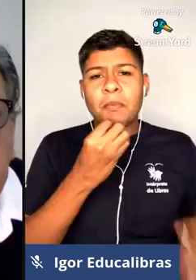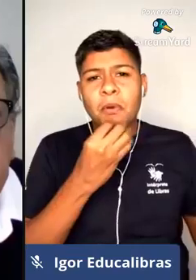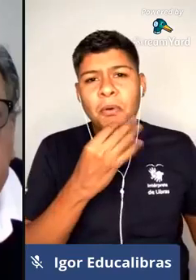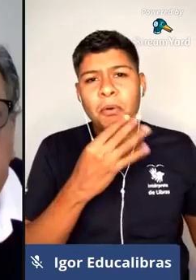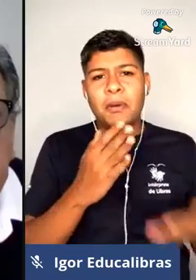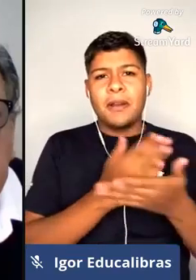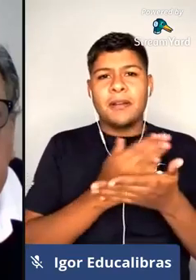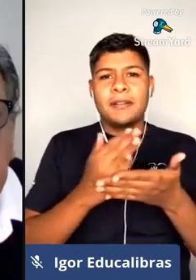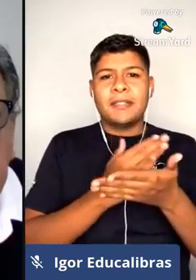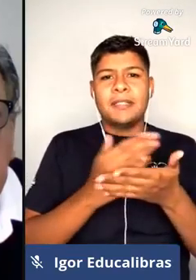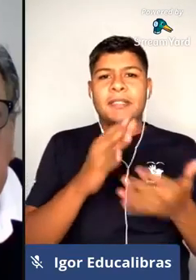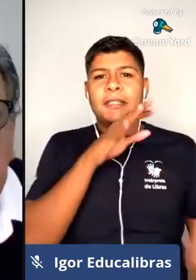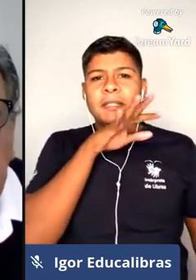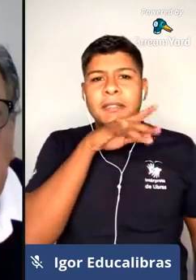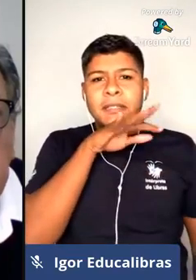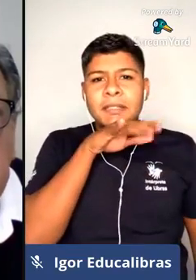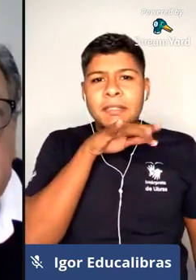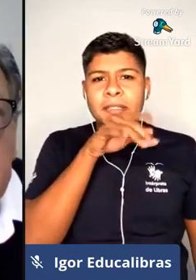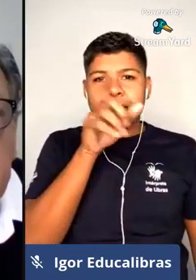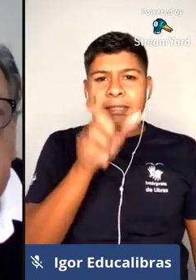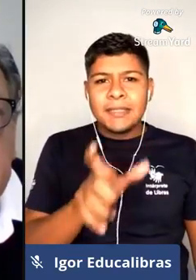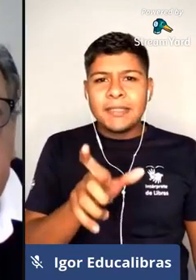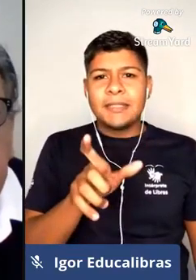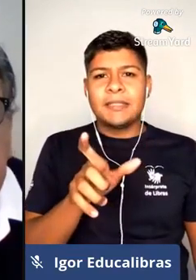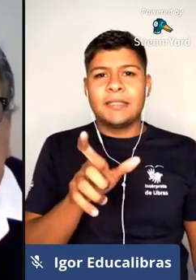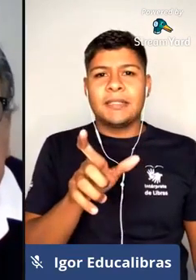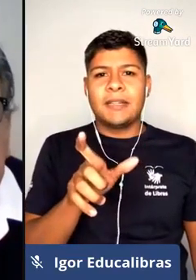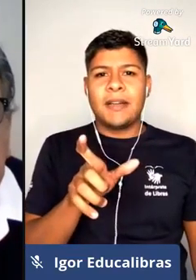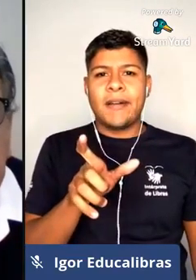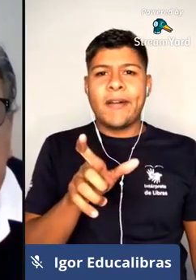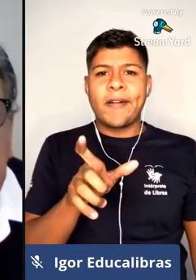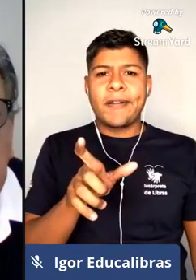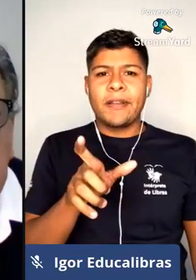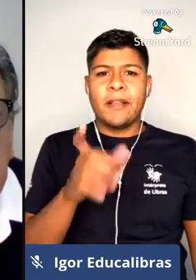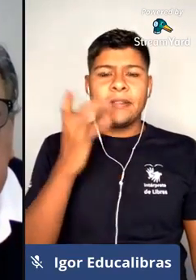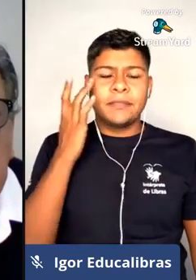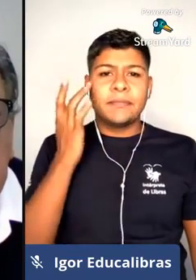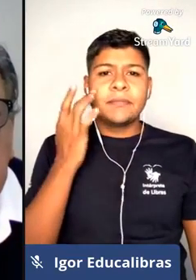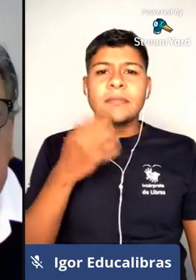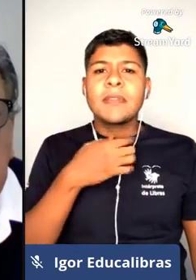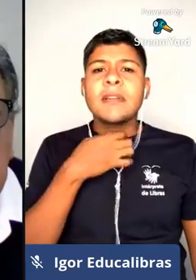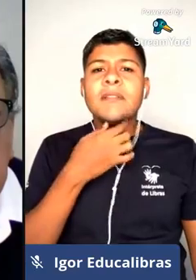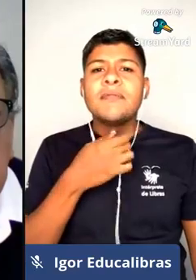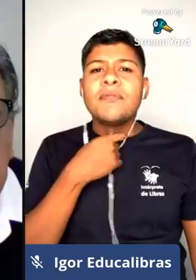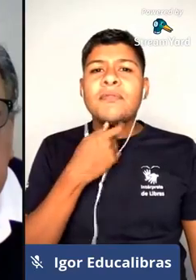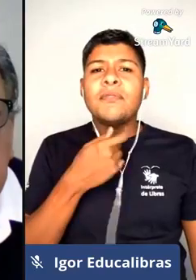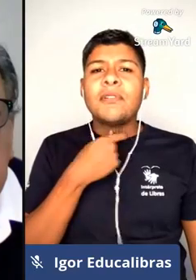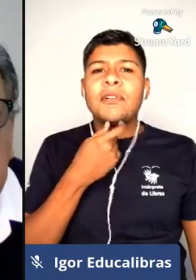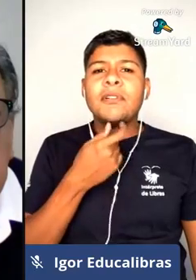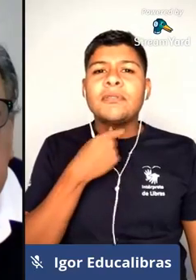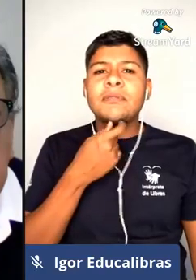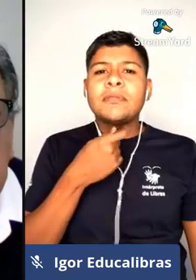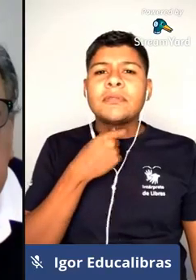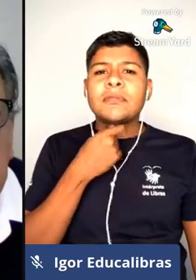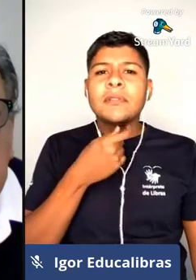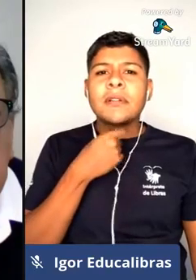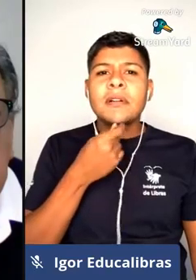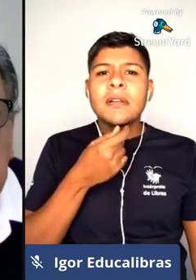está. E você tem hora também. Eu acho que pode ser a voz. Tem hora que a voz está